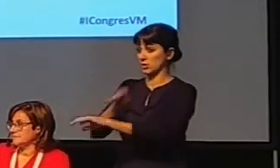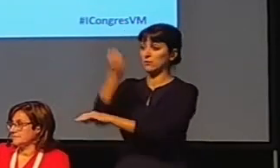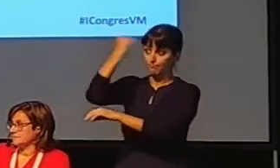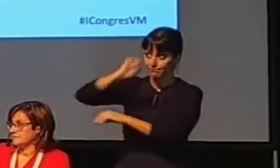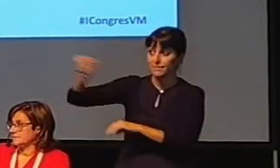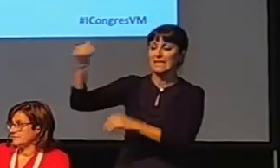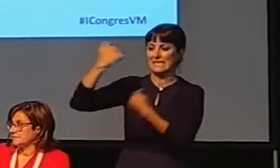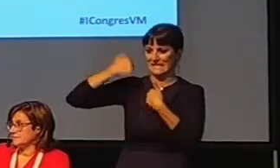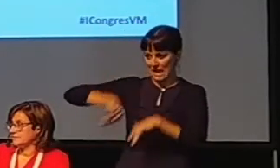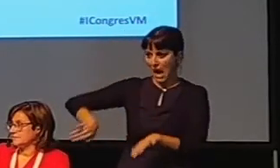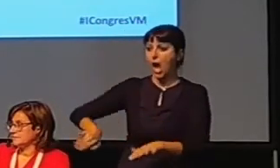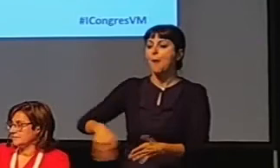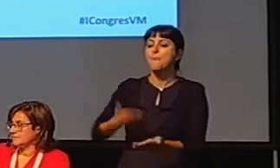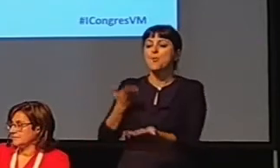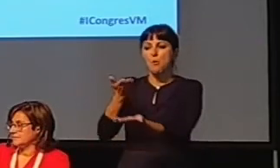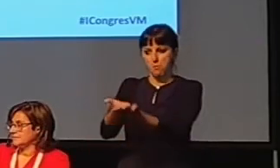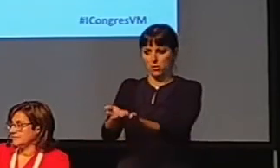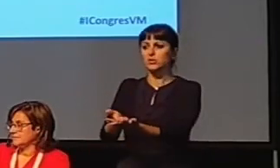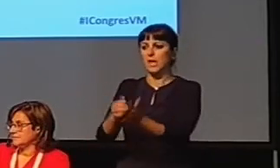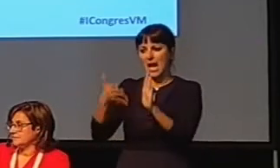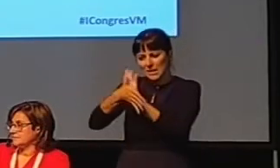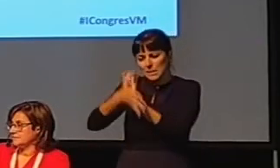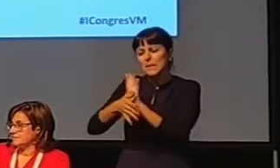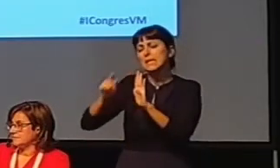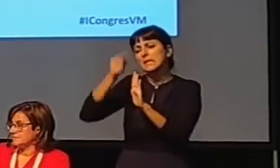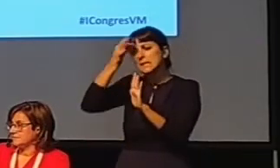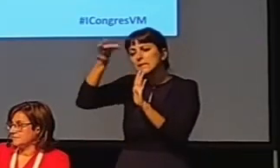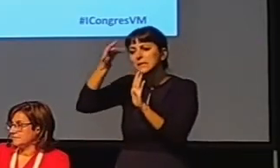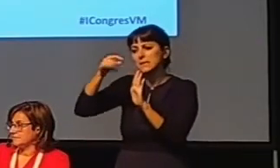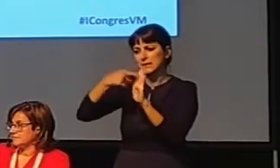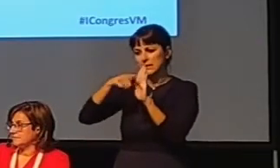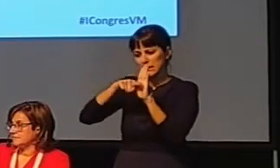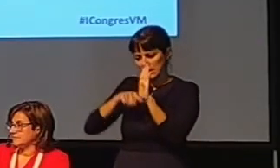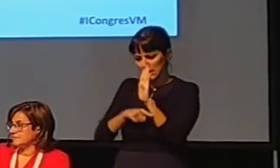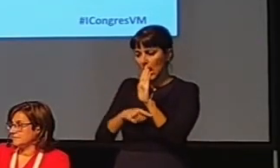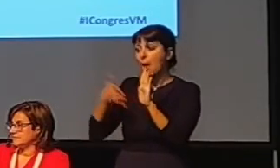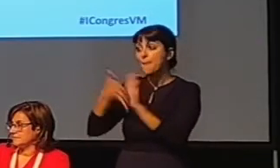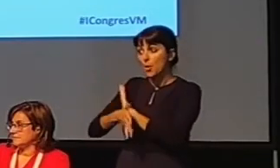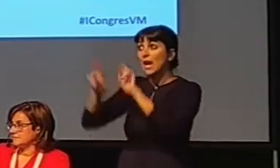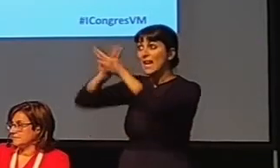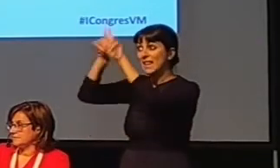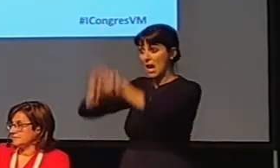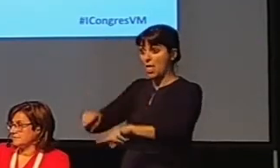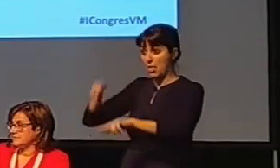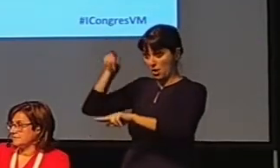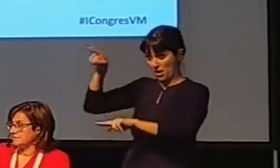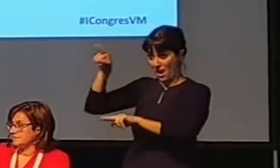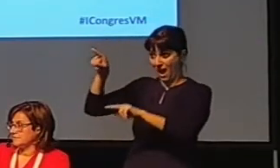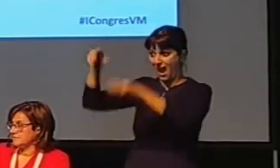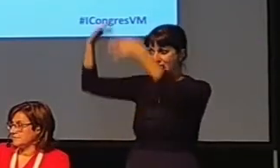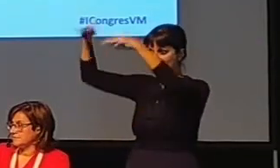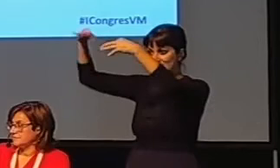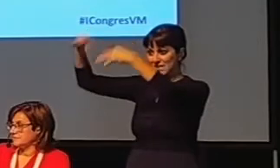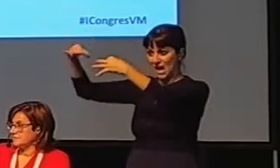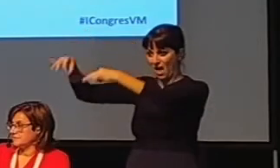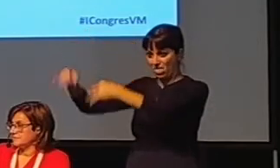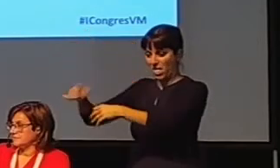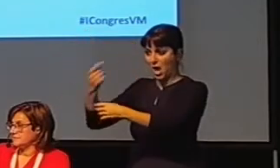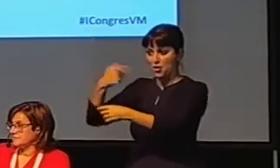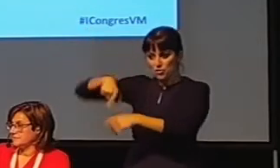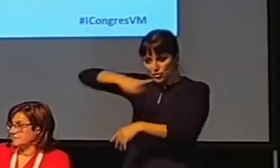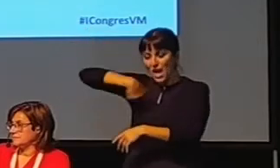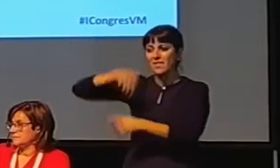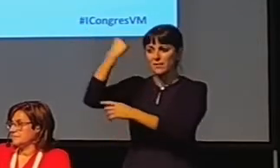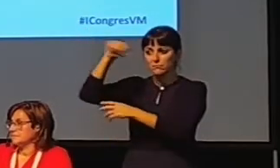la proposta. O sigui, no és solament perquè no sé què, no, sinó perquè estem incomplint els estàndards internacionals, perquè estem incomplint la diligència